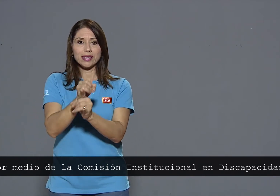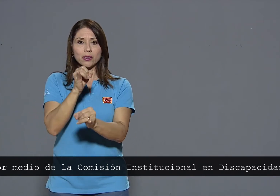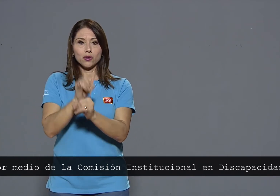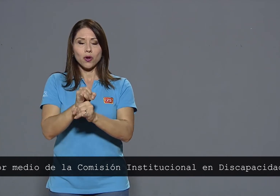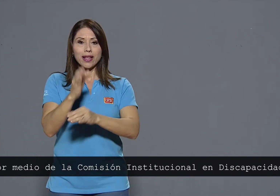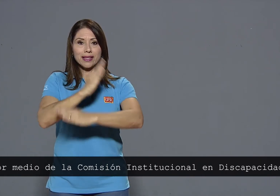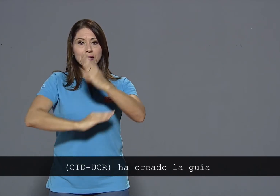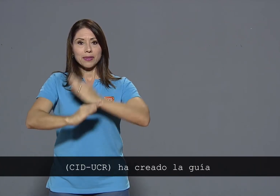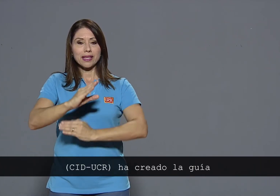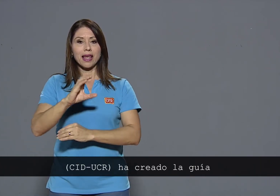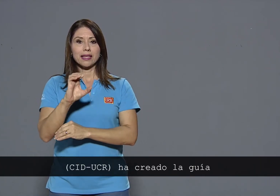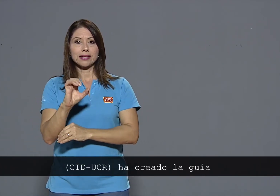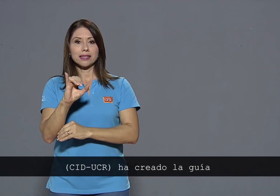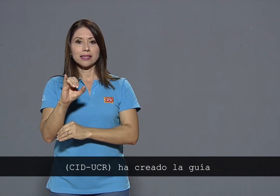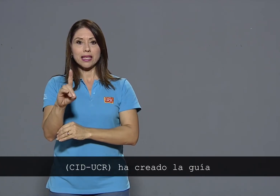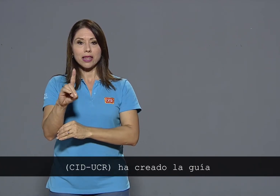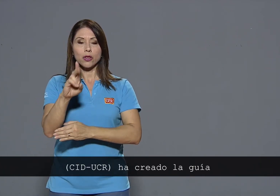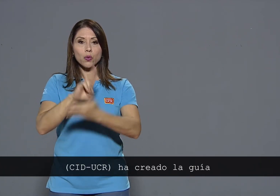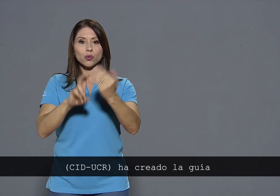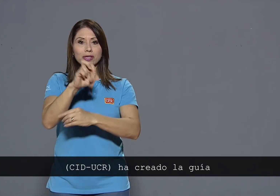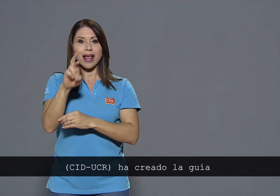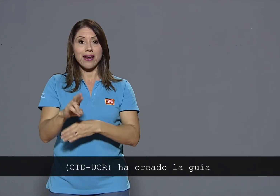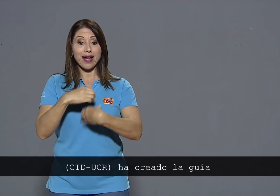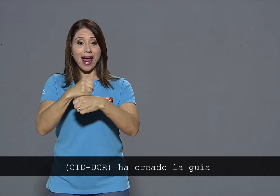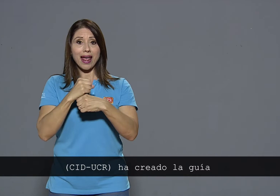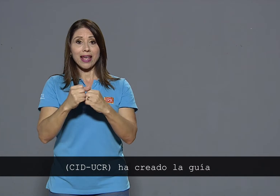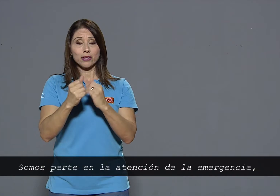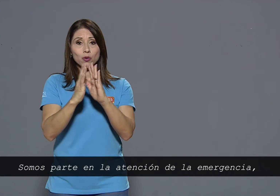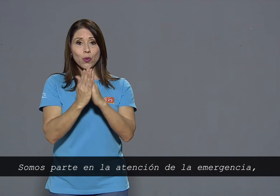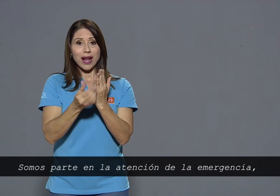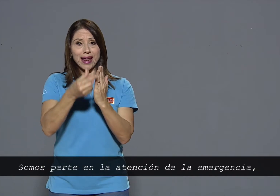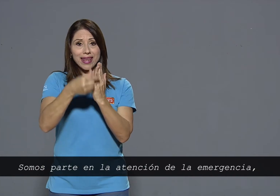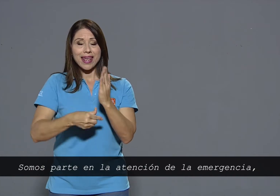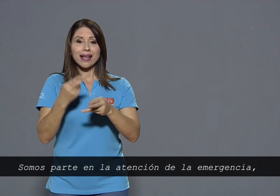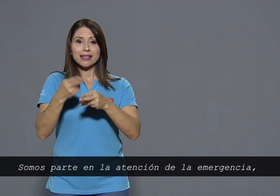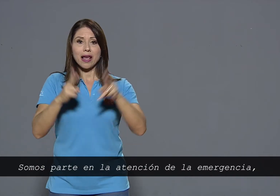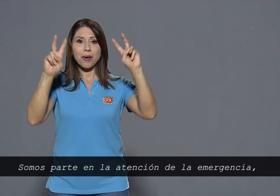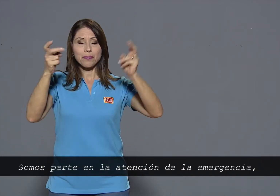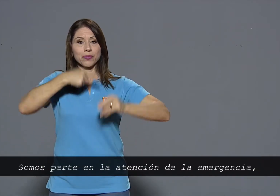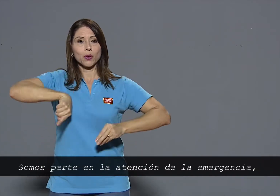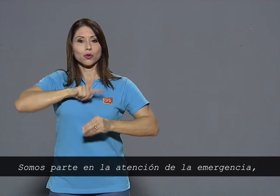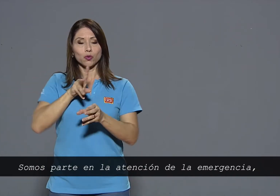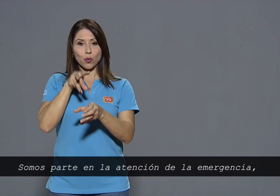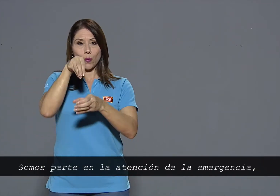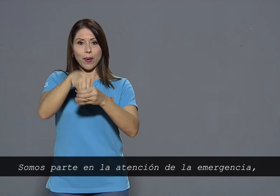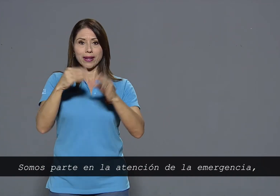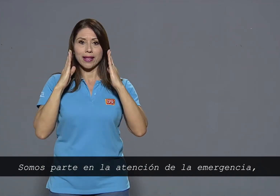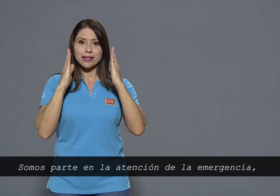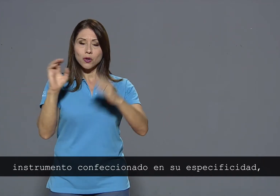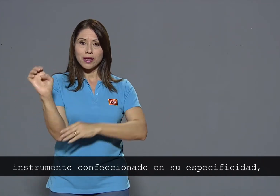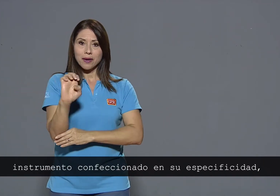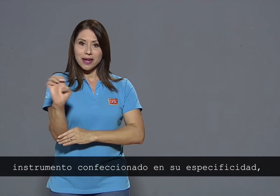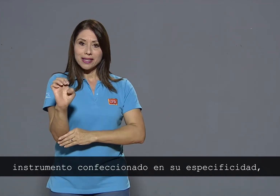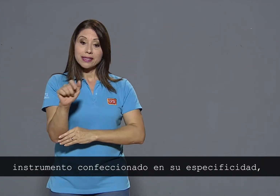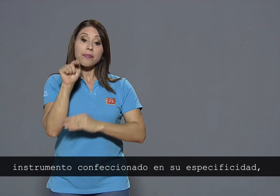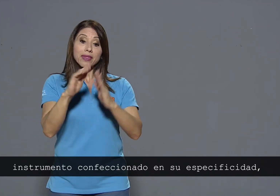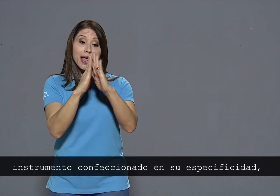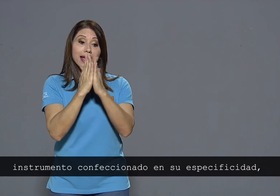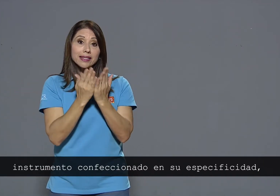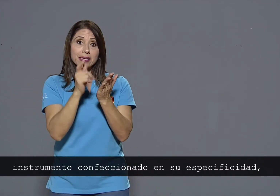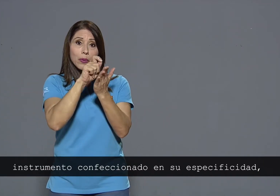Institucional en Discapacidad CID-UCR, ha creado la guía Somos Parte en la Atención de la Emergencia,